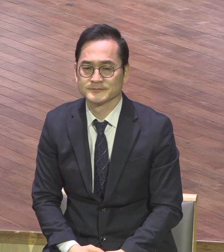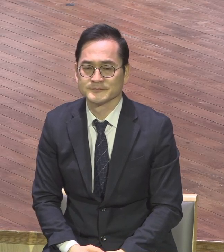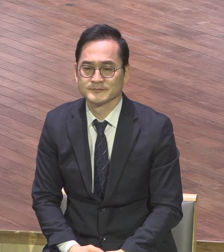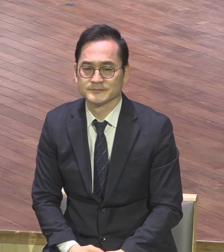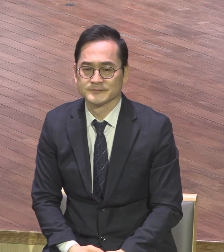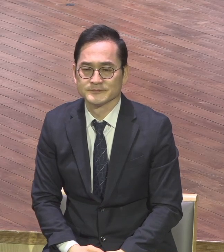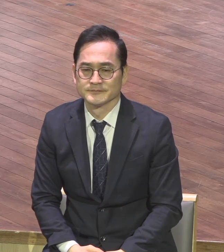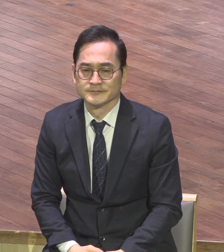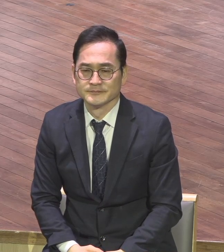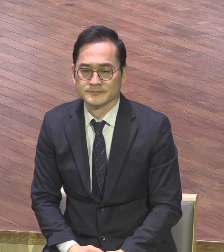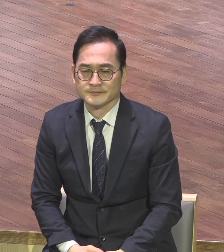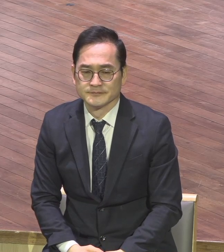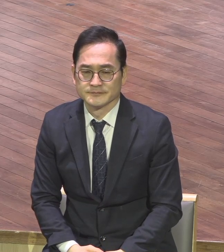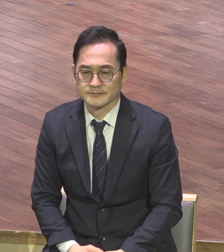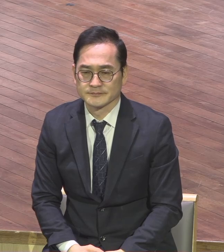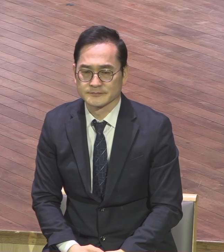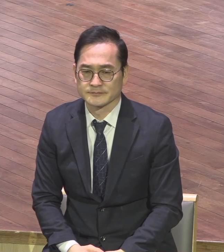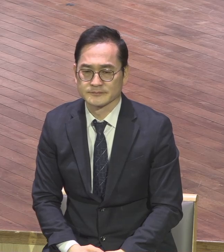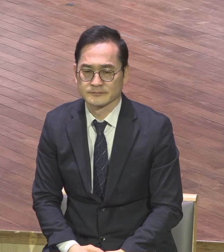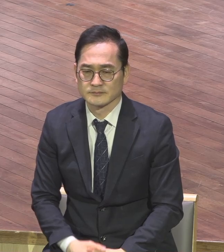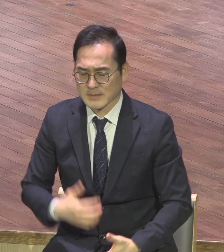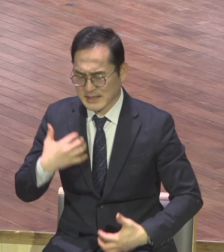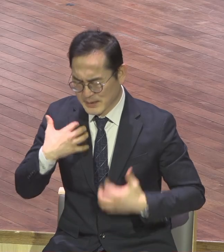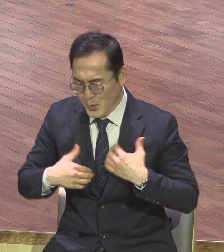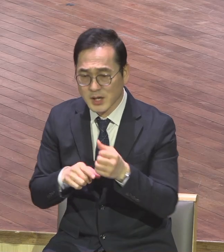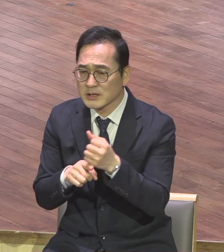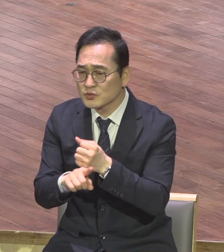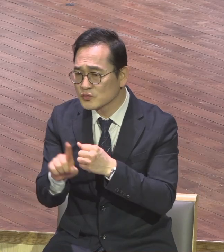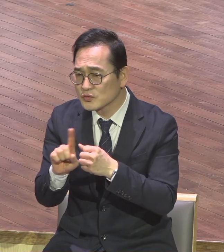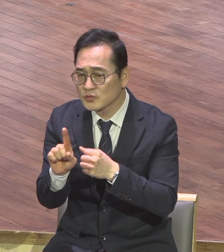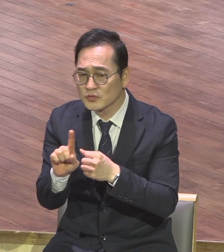모든 것을 초월해서 기뻐할 이 이유가 어디 있어요?